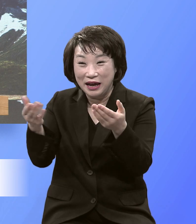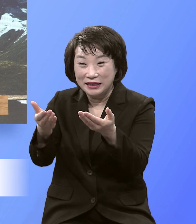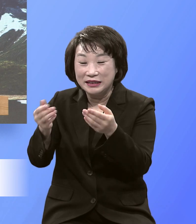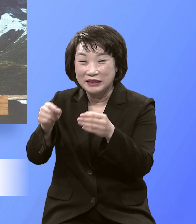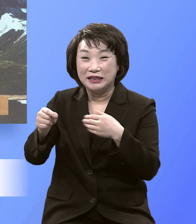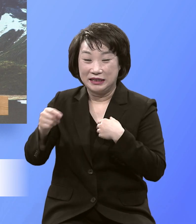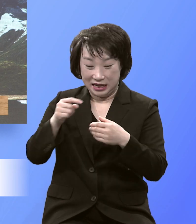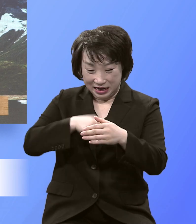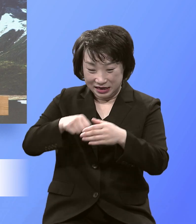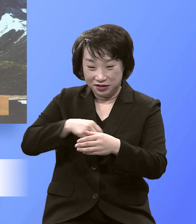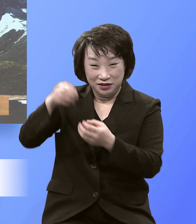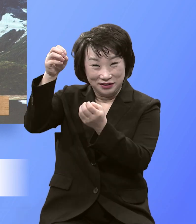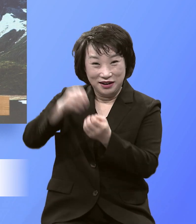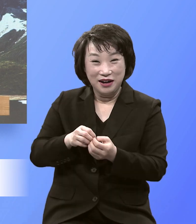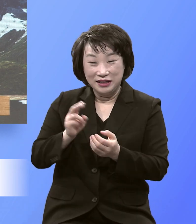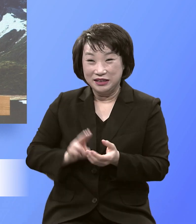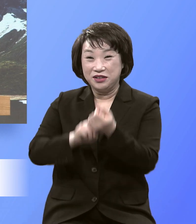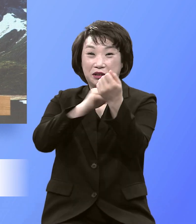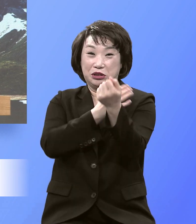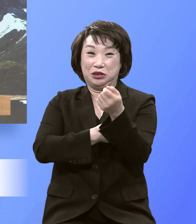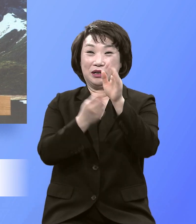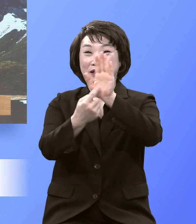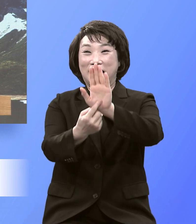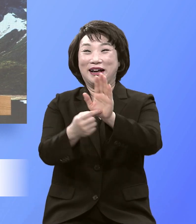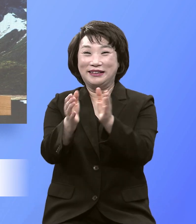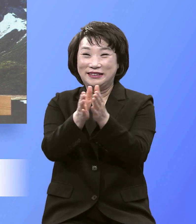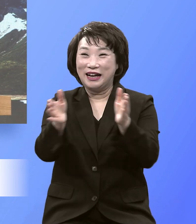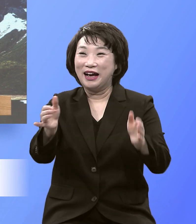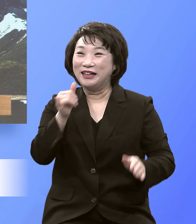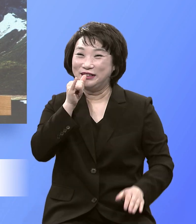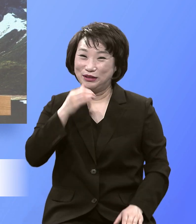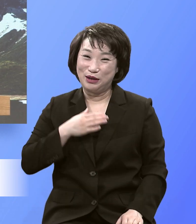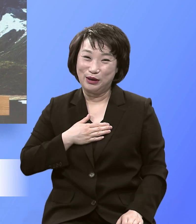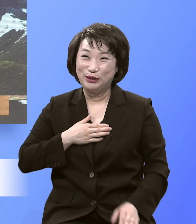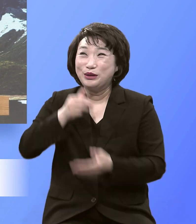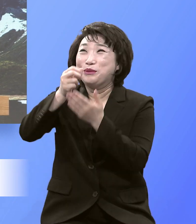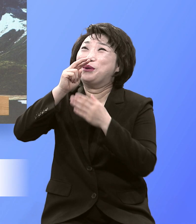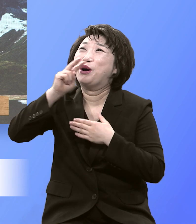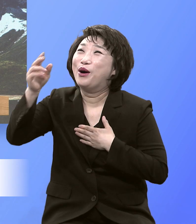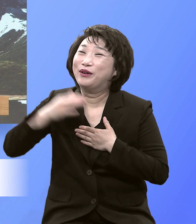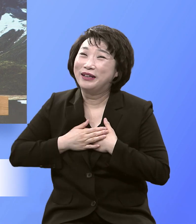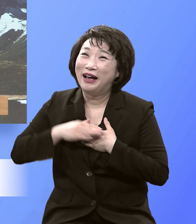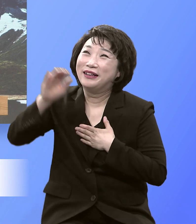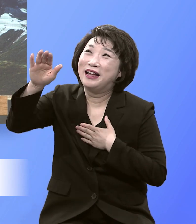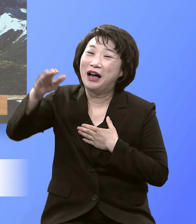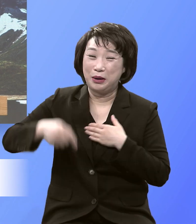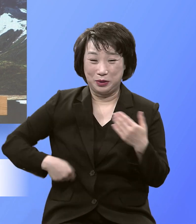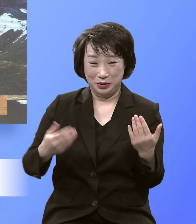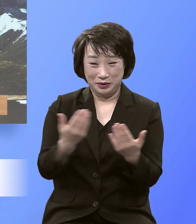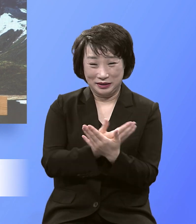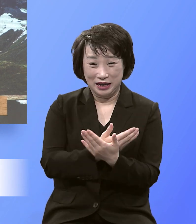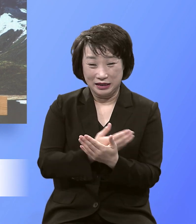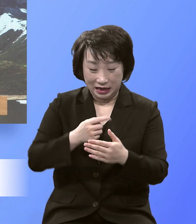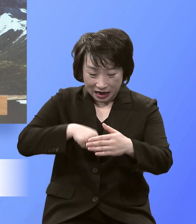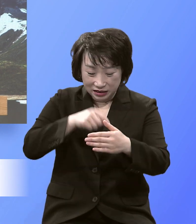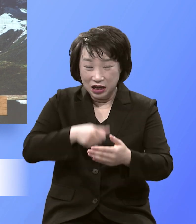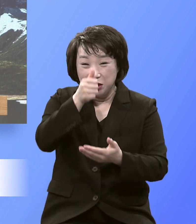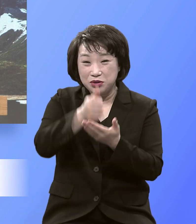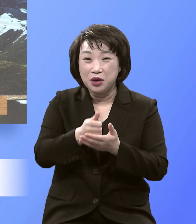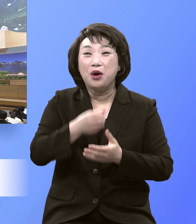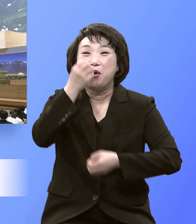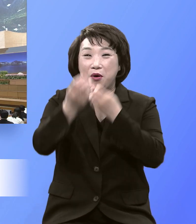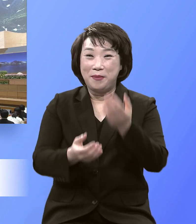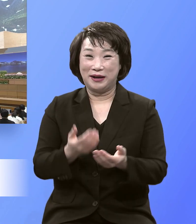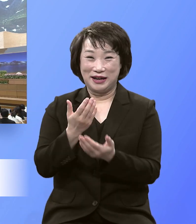내게서 이적과 능력이 나타나기 시작합니다. 주여 나에게 회개로 내 속에 있는 죄를